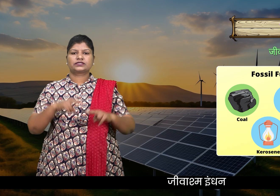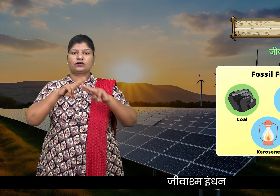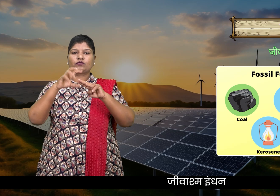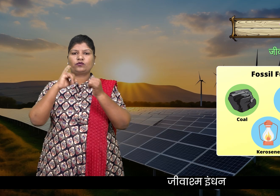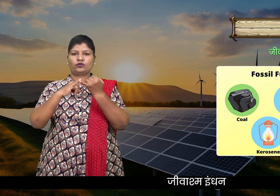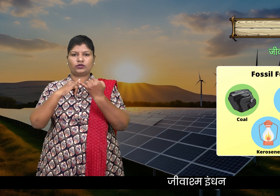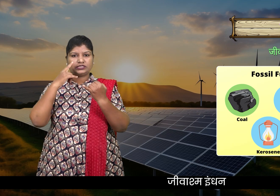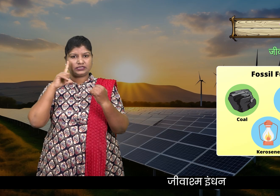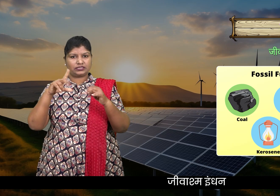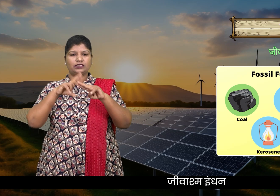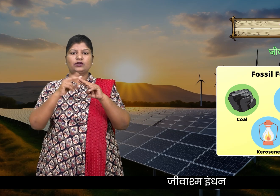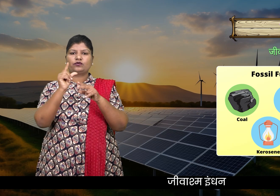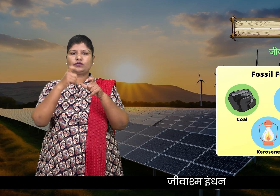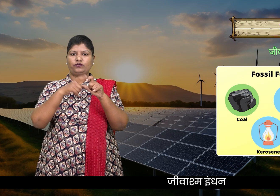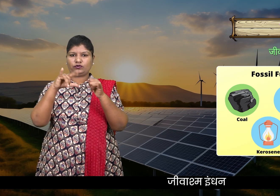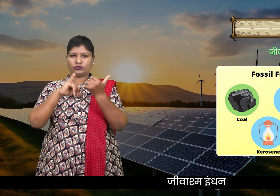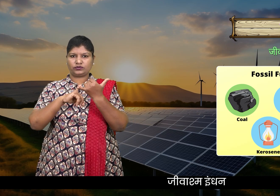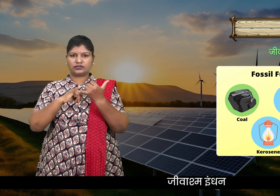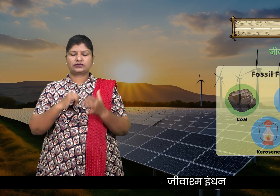जीवाश्म इंधन,